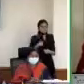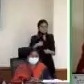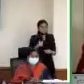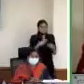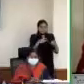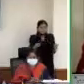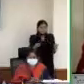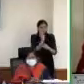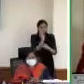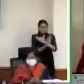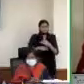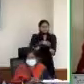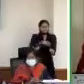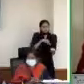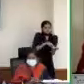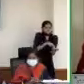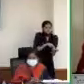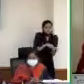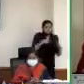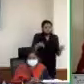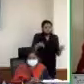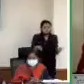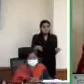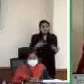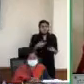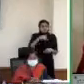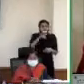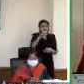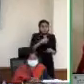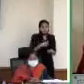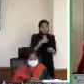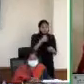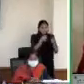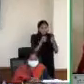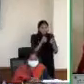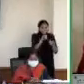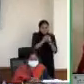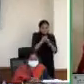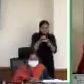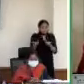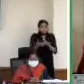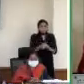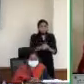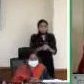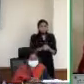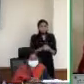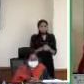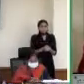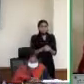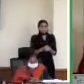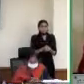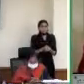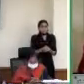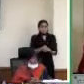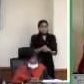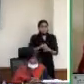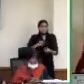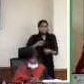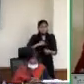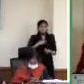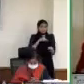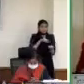में दिव्यांग जनों के लिए रोजगार उत्पन्न होना। उत्तर पूर्वी भारत की स्वदेशी संस्कृति और कला रूपों